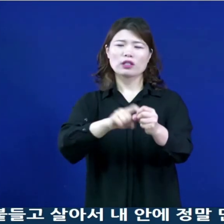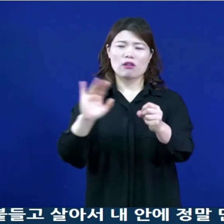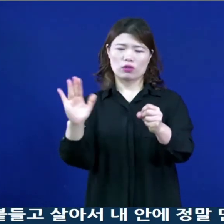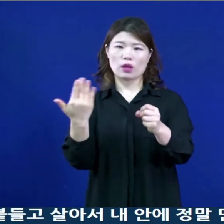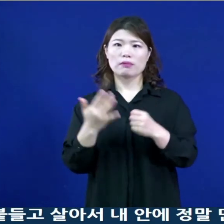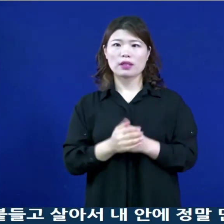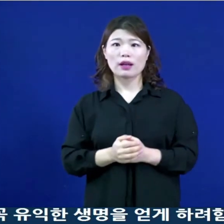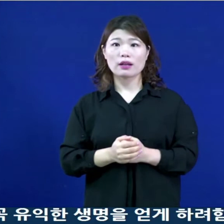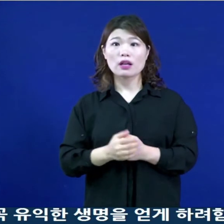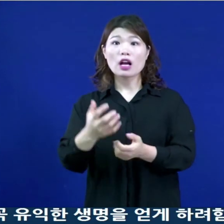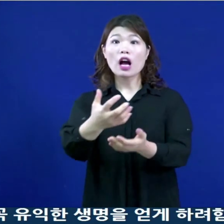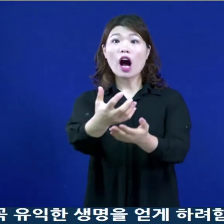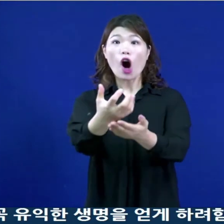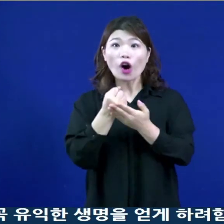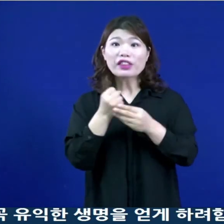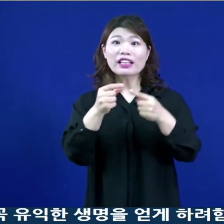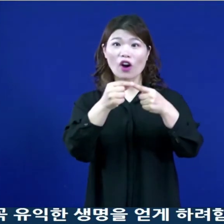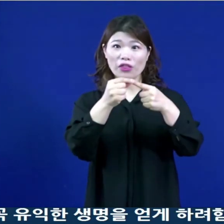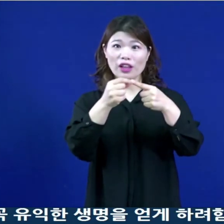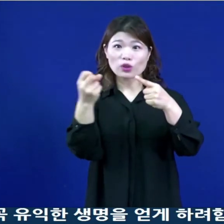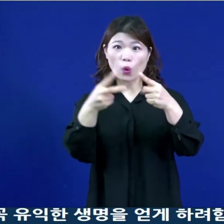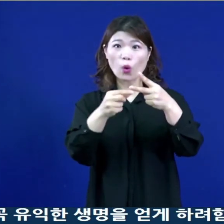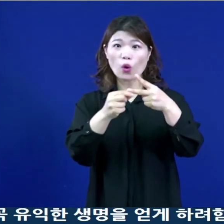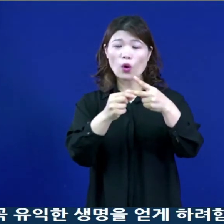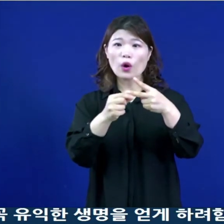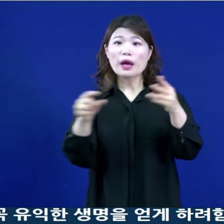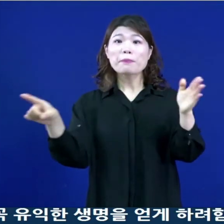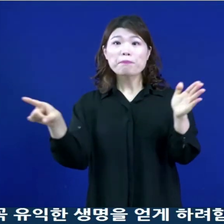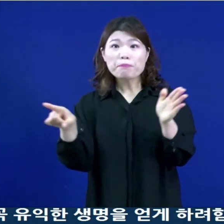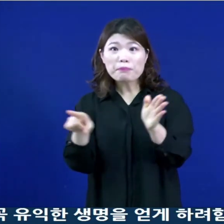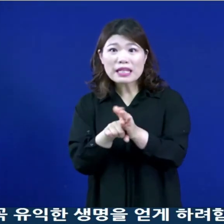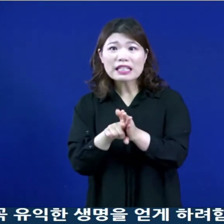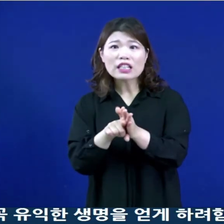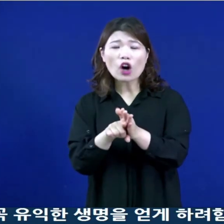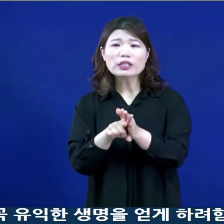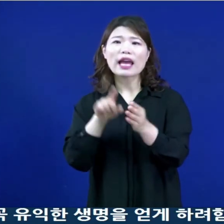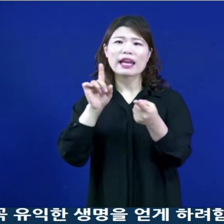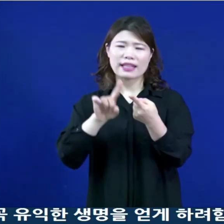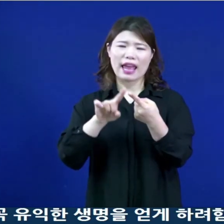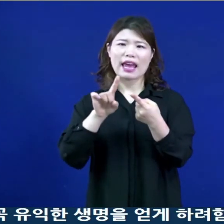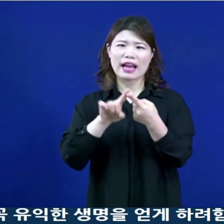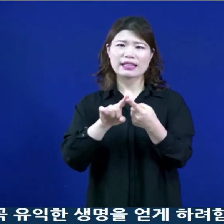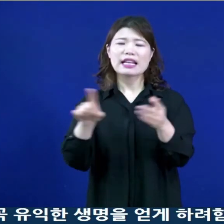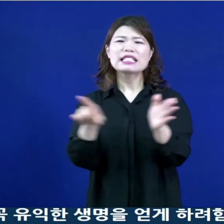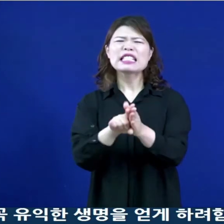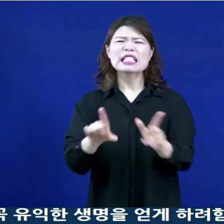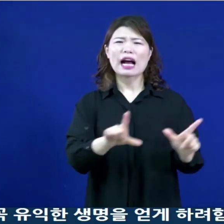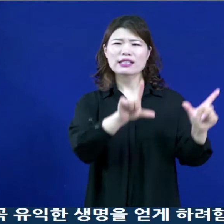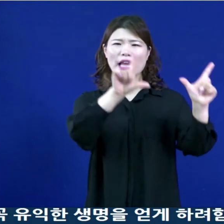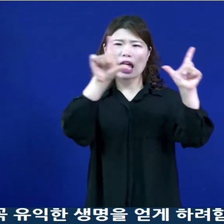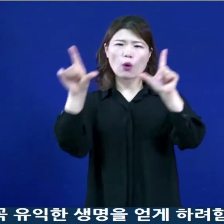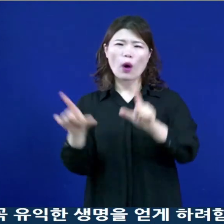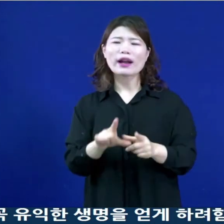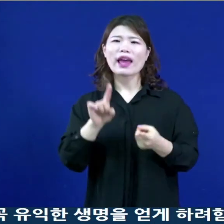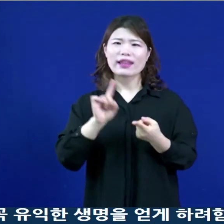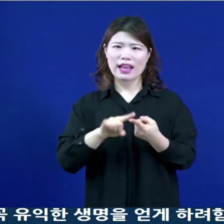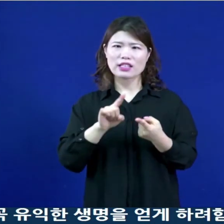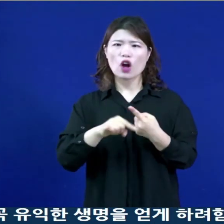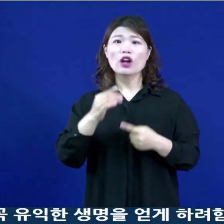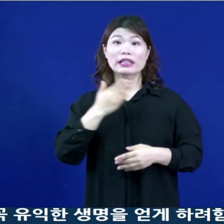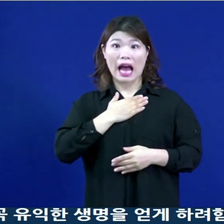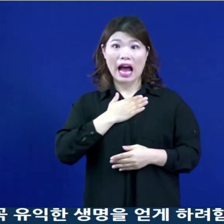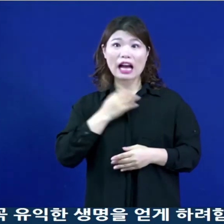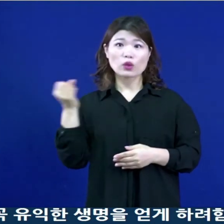것과 믿는 것, 여러분 분명히 믿는 것이 있고 분명히 얻은 것이 있는 신앙생활에서 확실하게 나와 다음 세대를